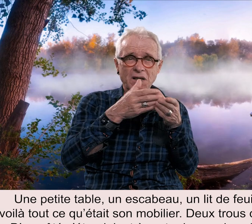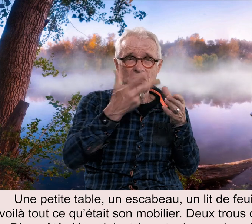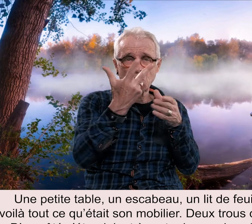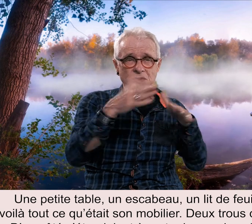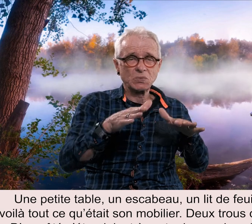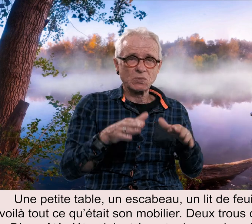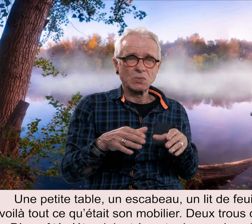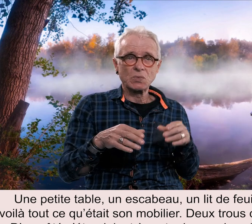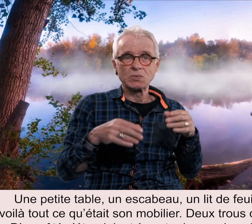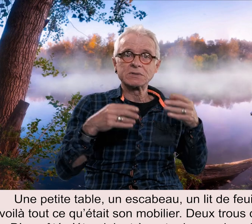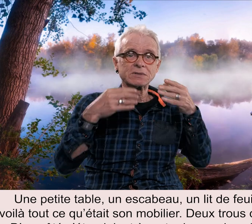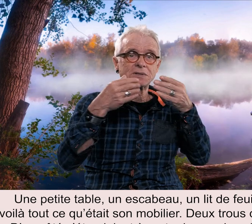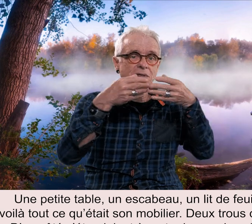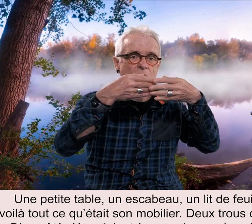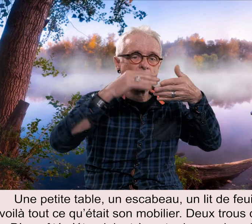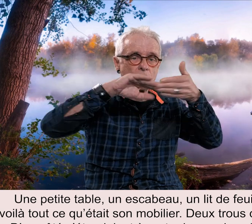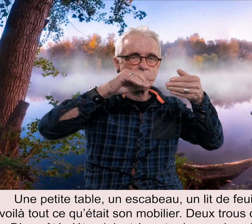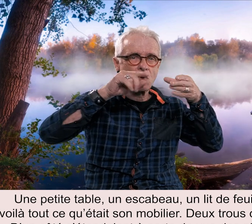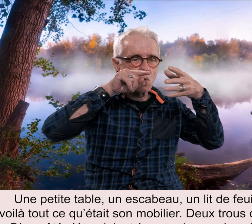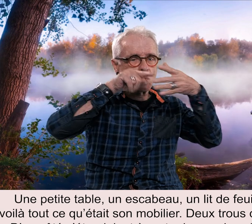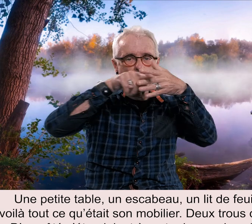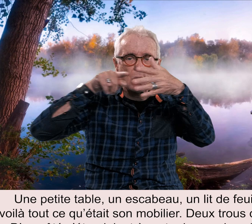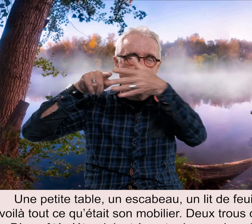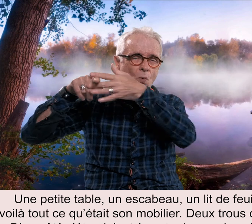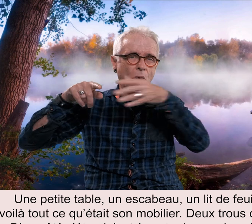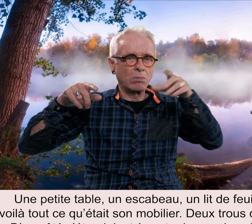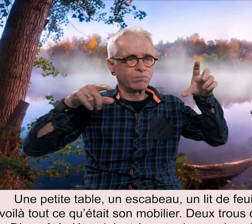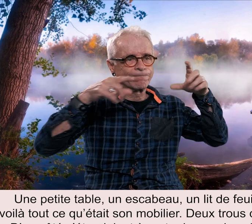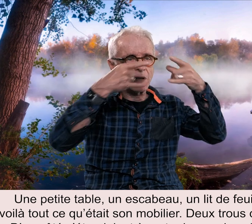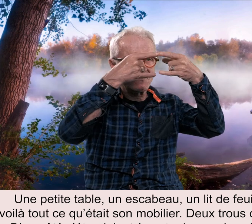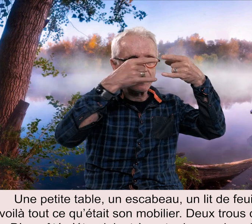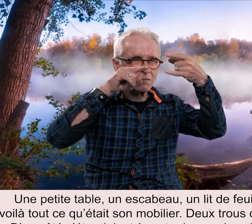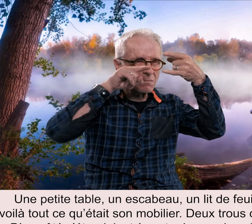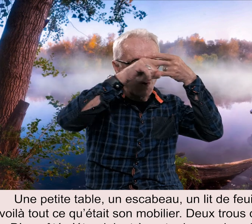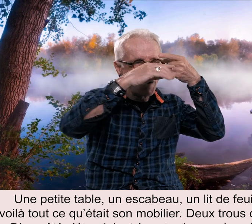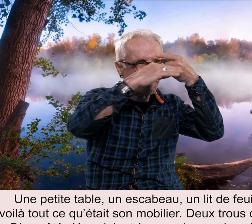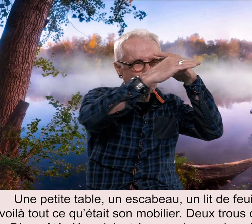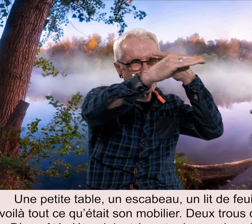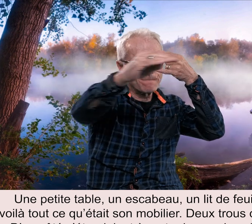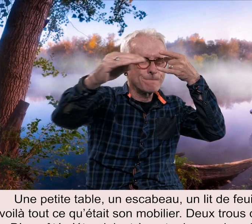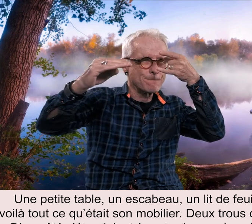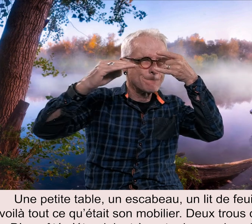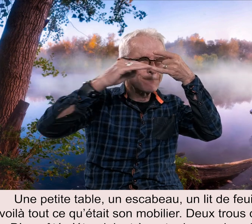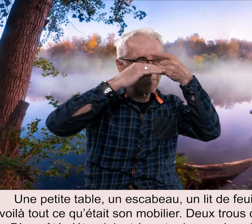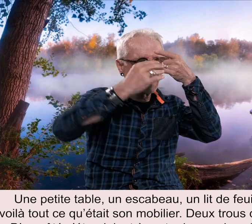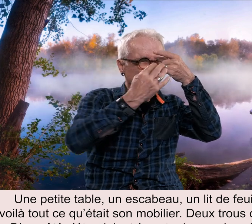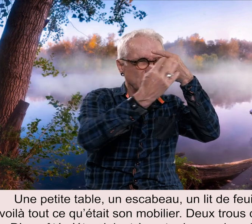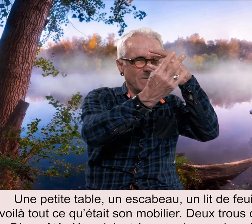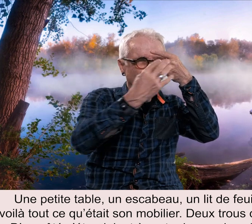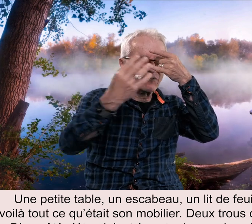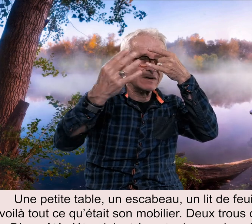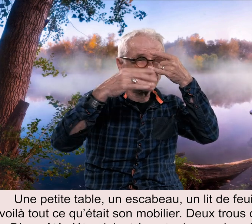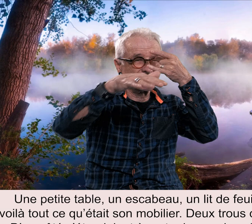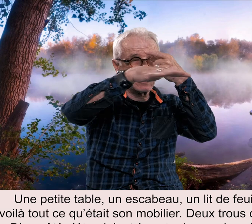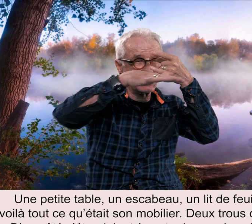Deux trous dans la muraille servaient de fenêtres. D'un côté, s'étendaient à perte de vue des plaines stériles ayant sur leur surface de pâles